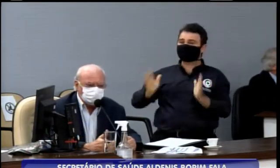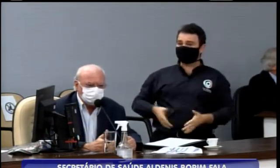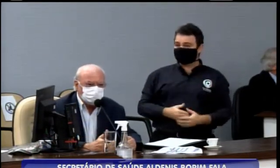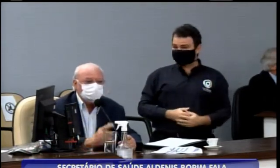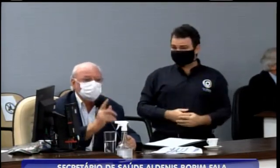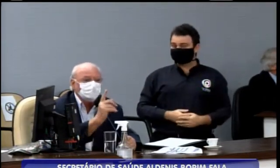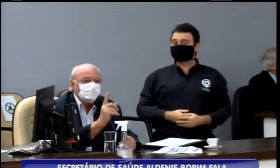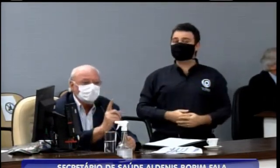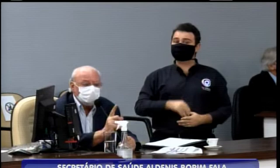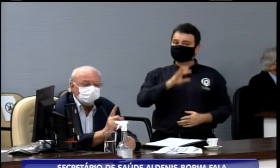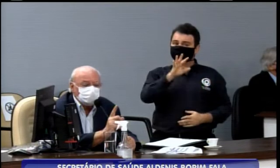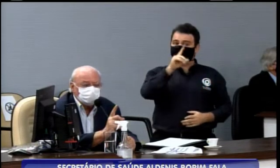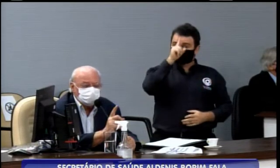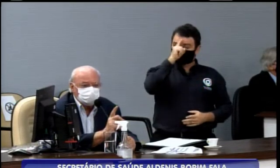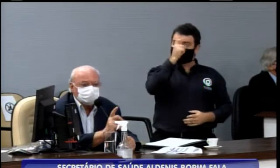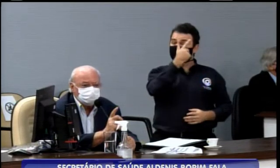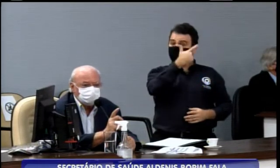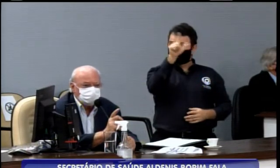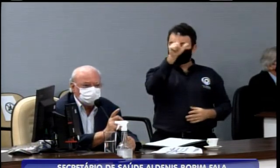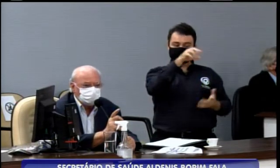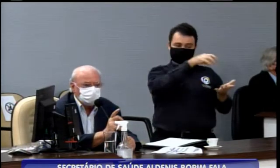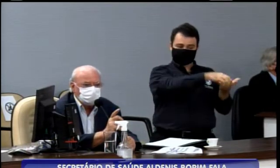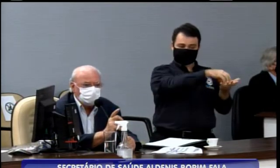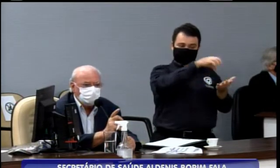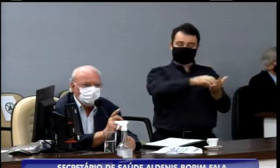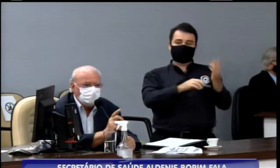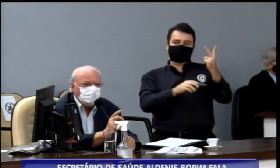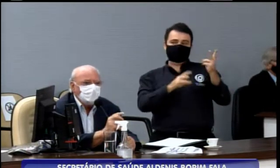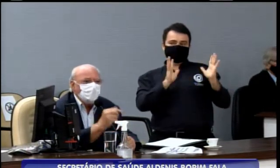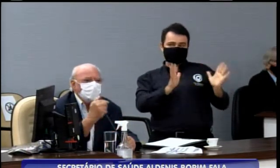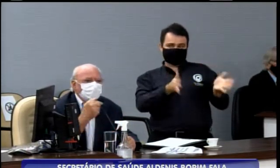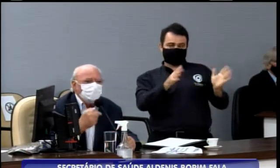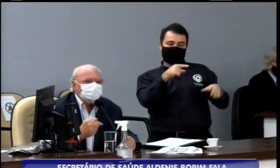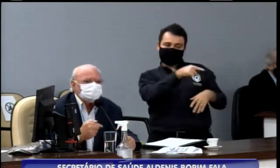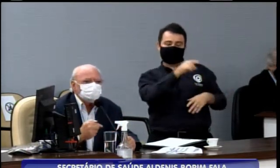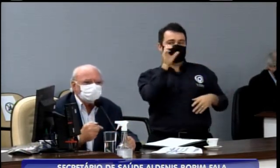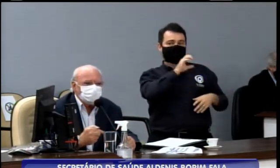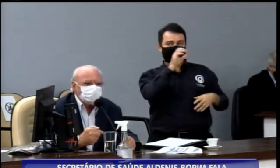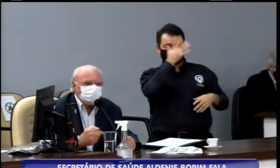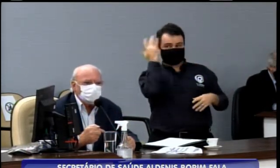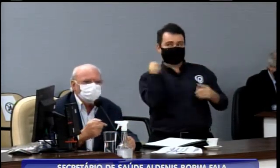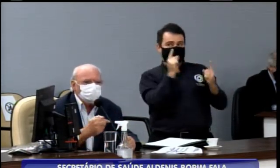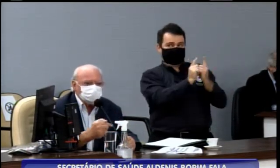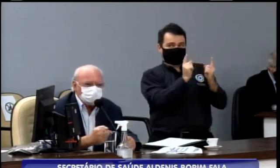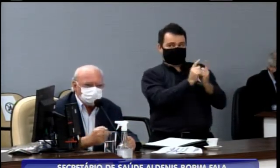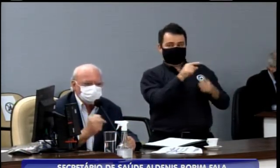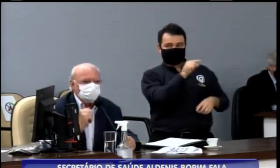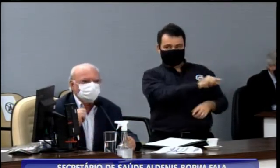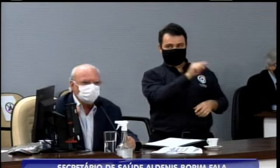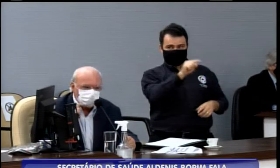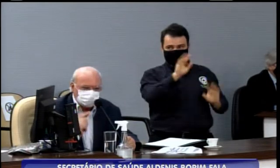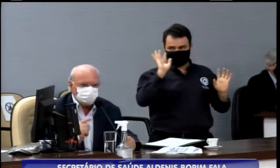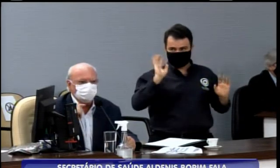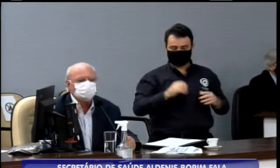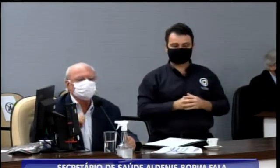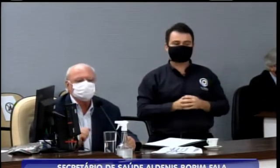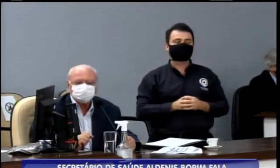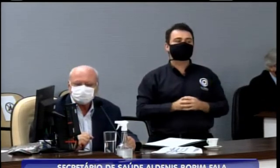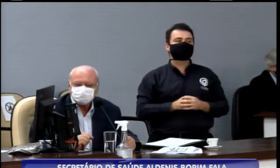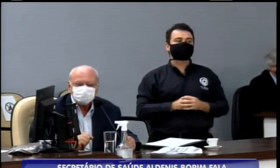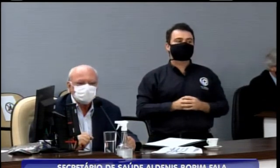atendem urgência e emergência. O que nós vamos fazer nesse hospital? Eletivar emergência. Por